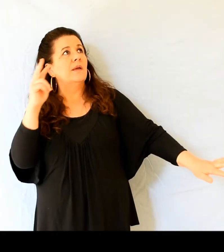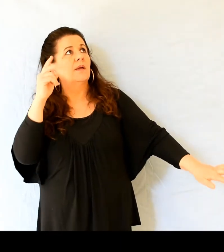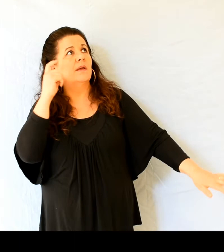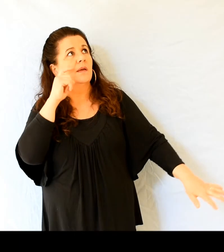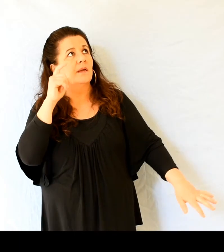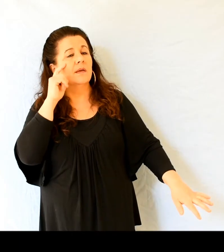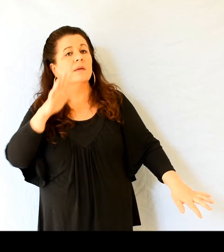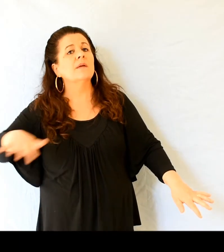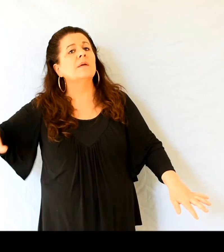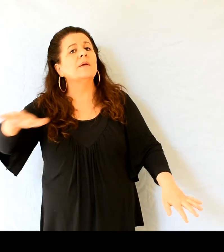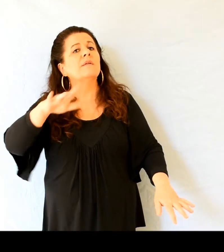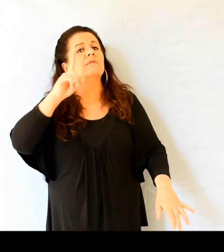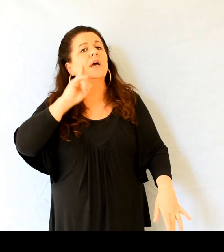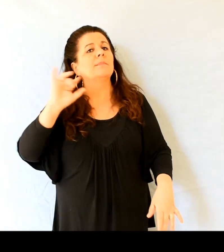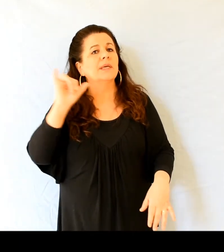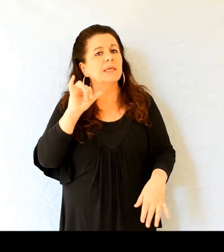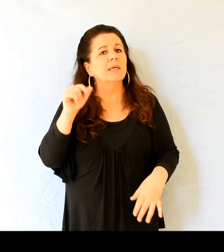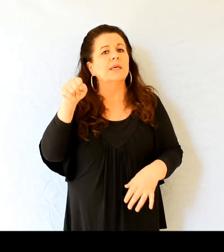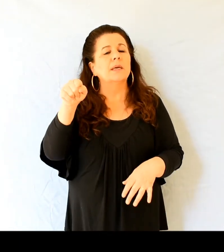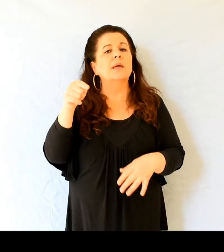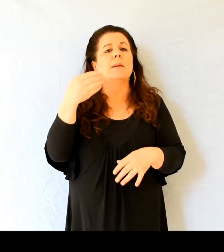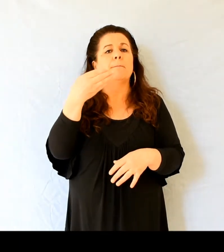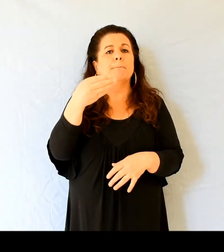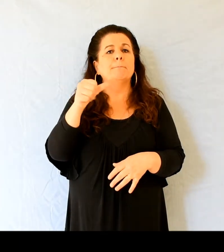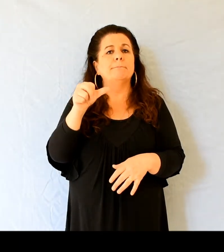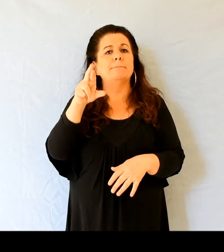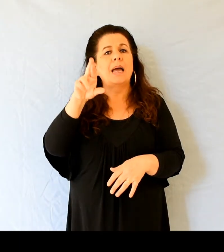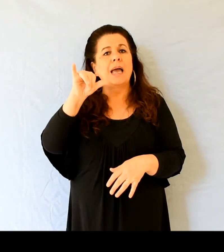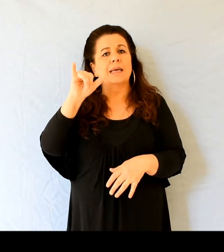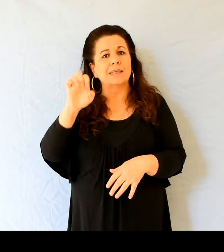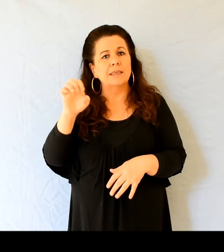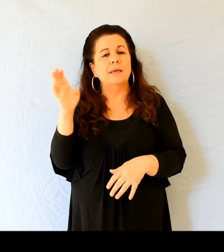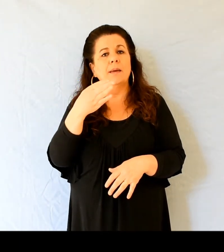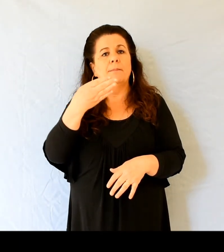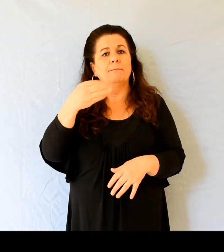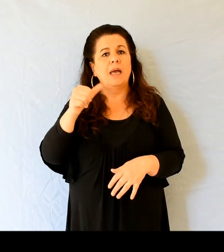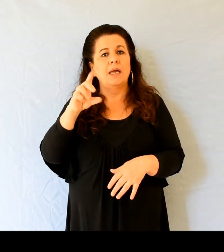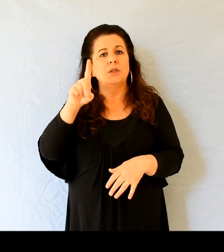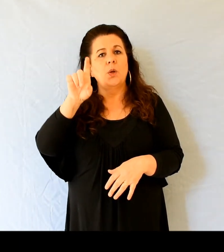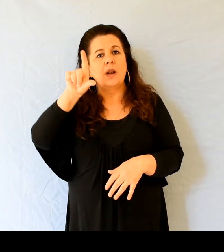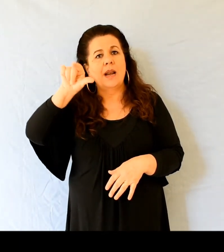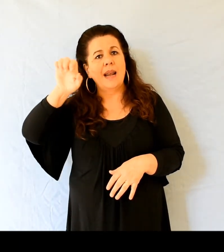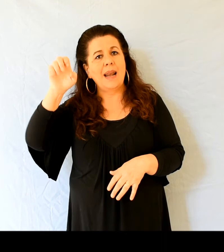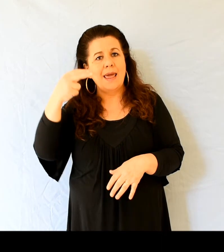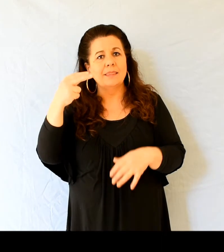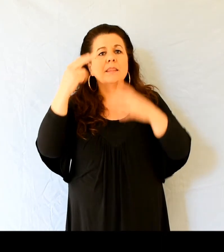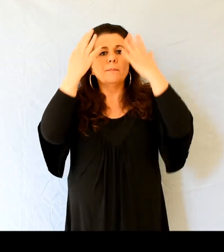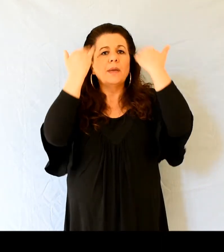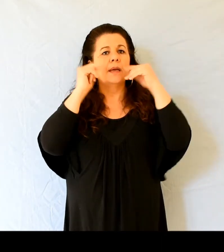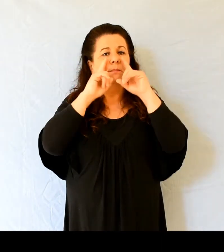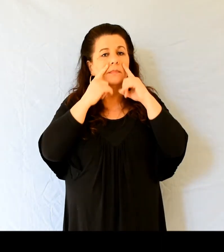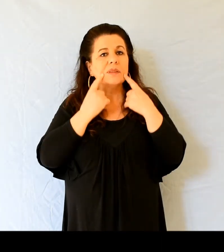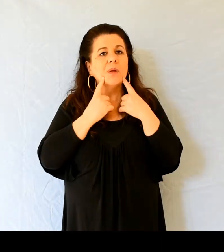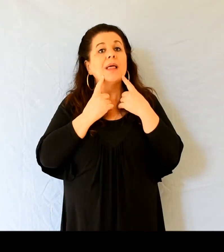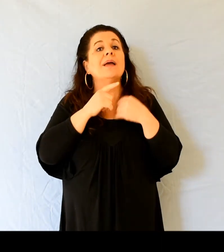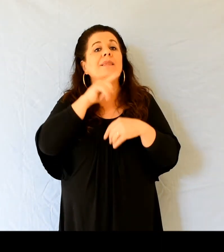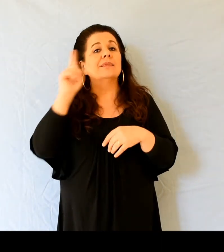parmi elles, Marie-Madeleine, Marie, mère de Jacques le Petit et de José,